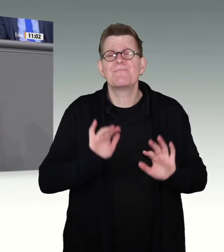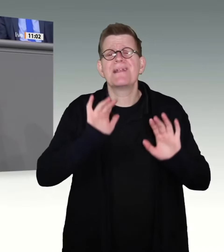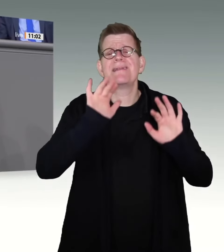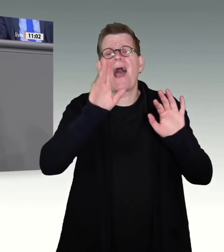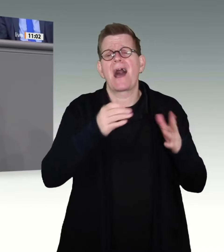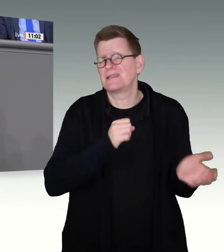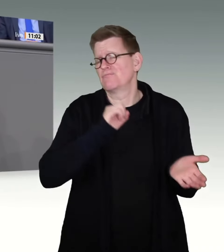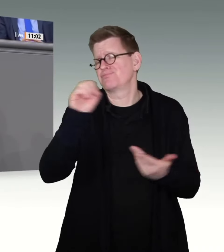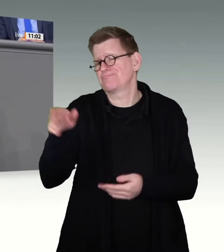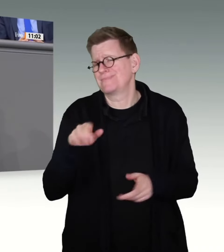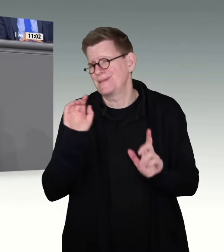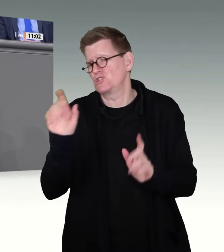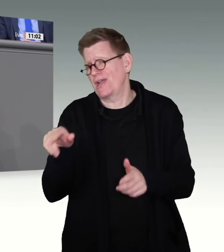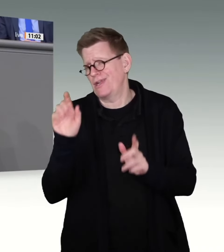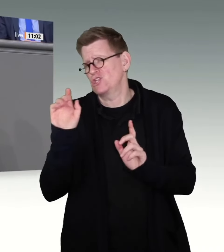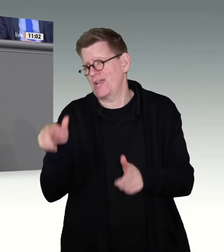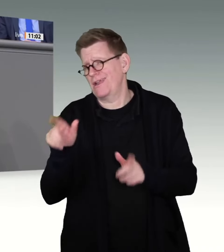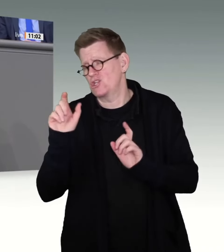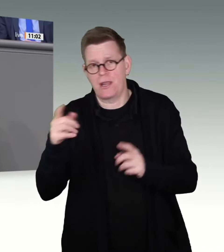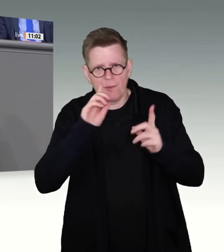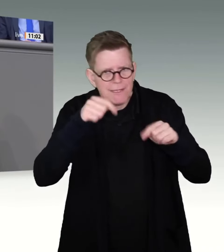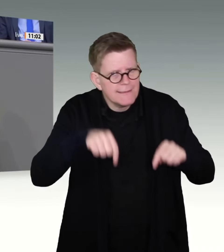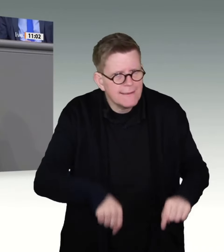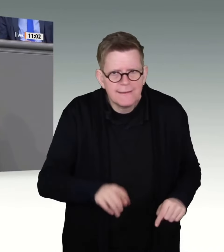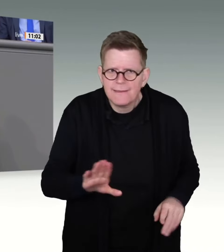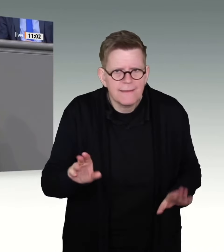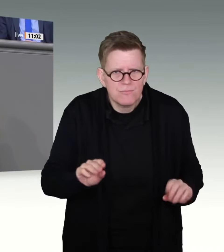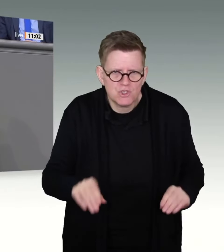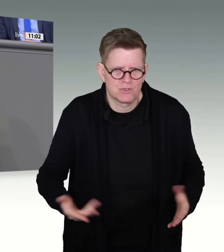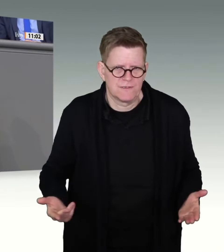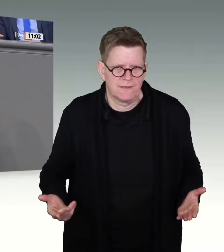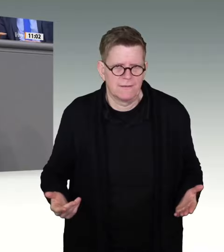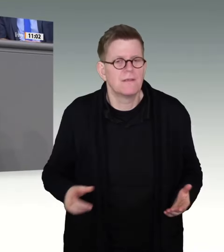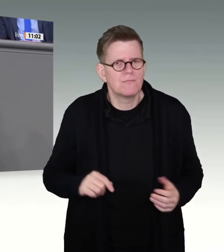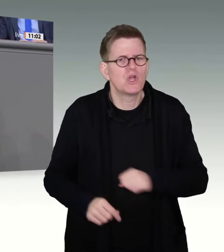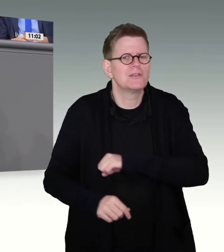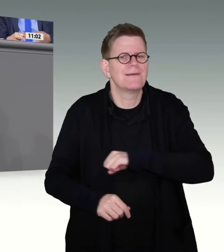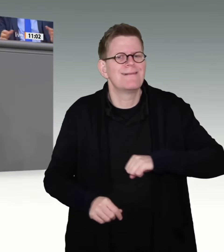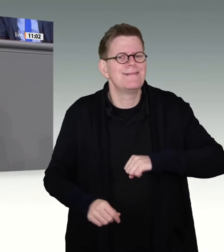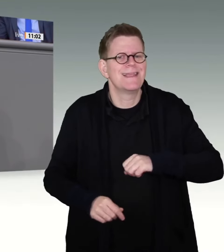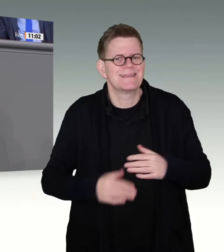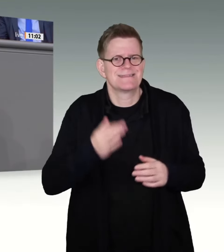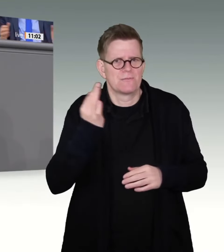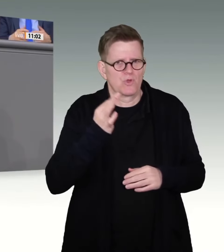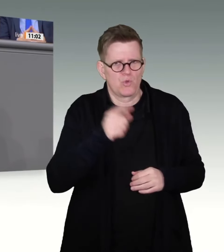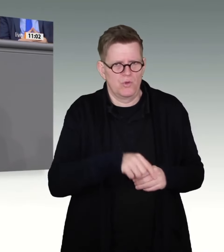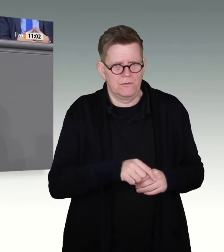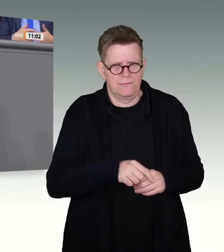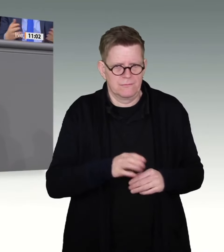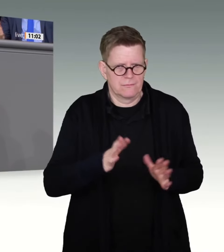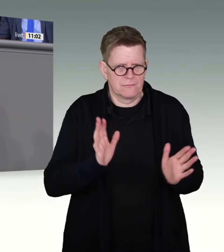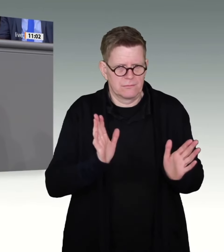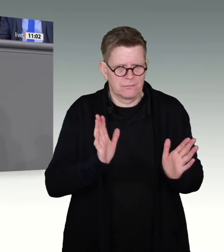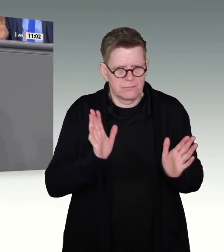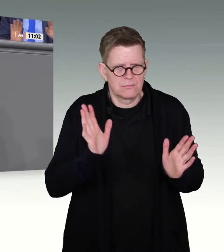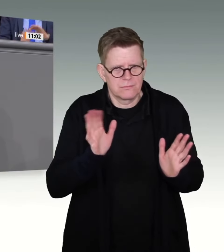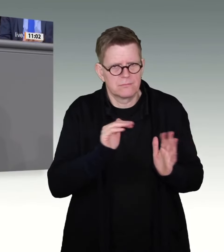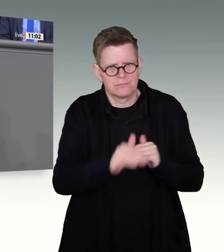die Menschen im eigenen Land zu verwenden. Es liegt an einem linksgrünen, nimmersatten Staat, der überall für seine